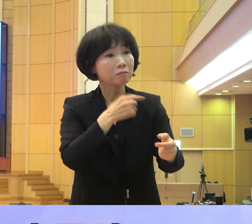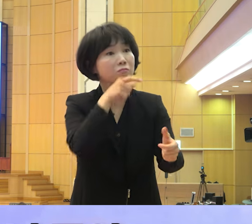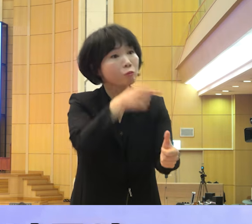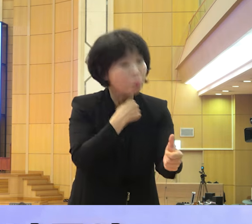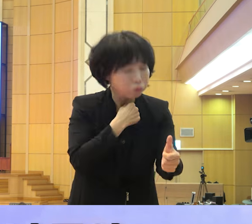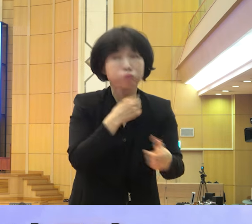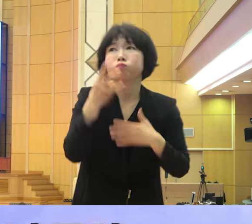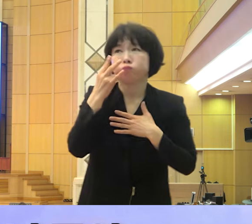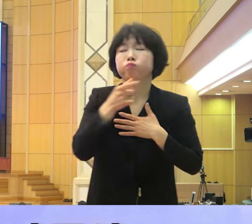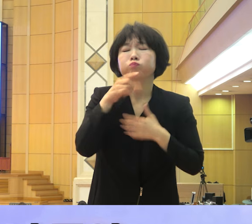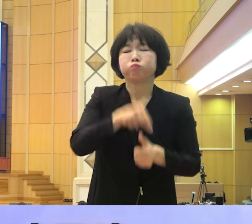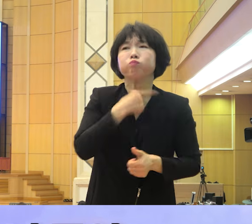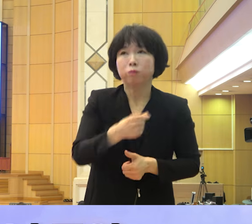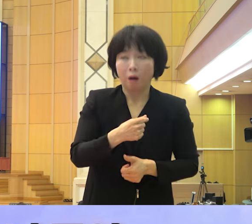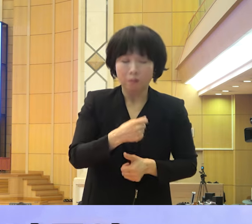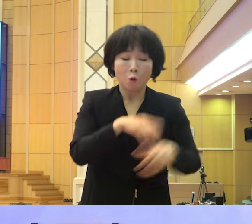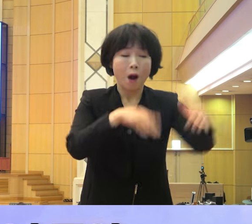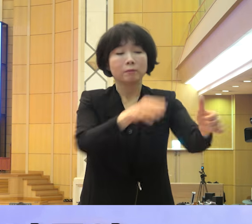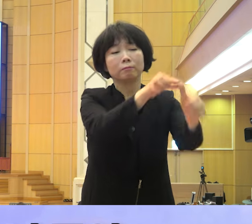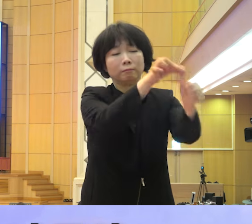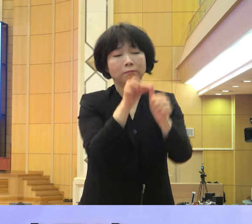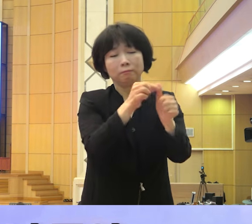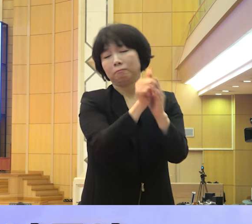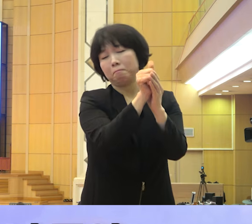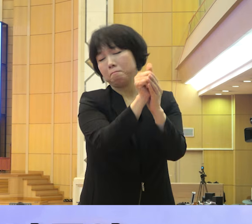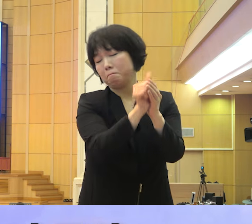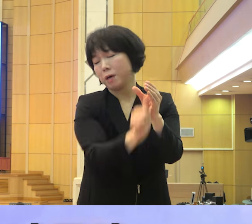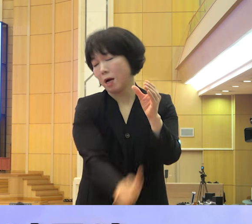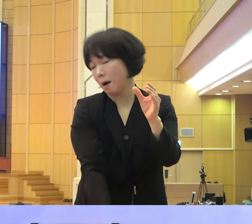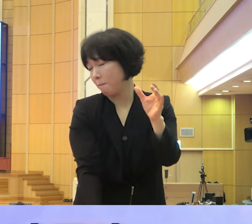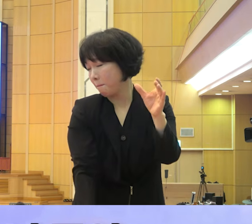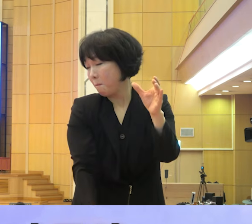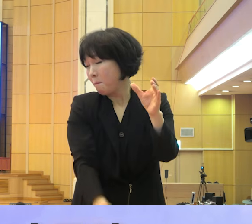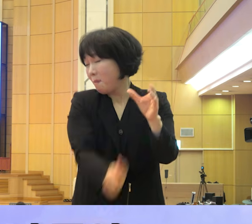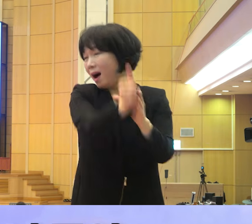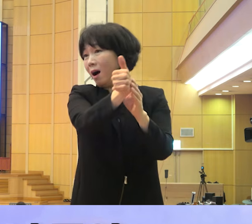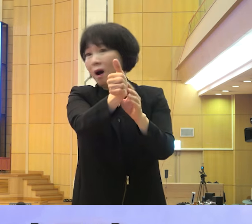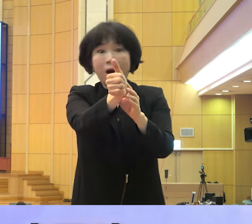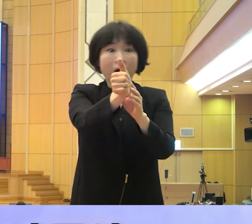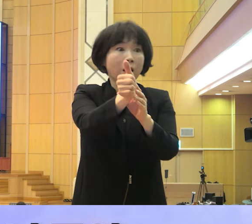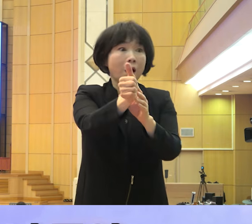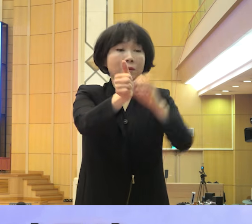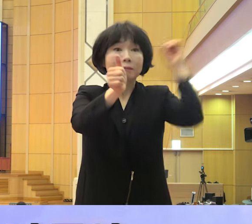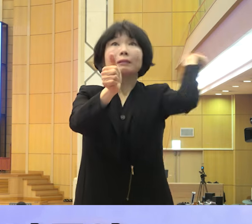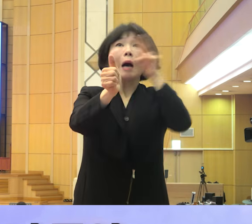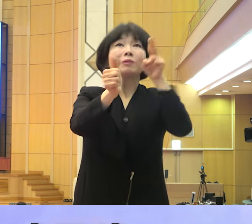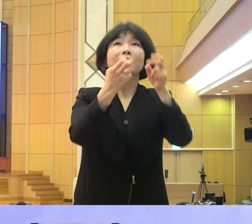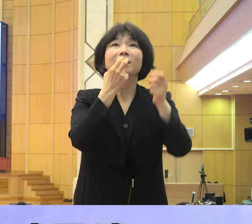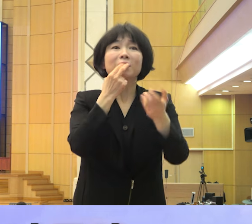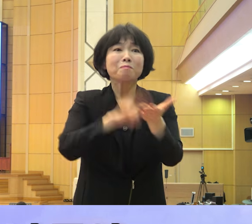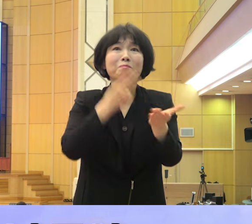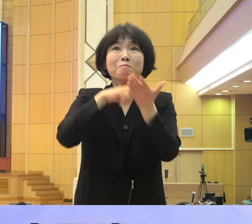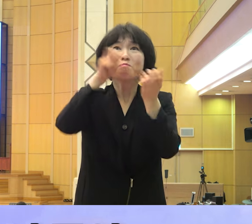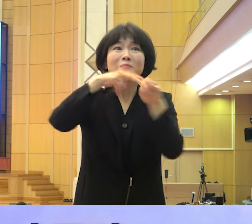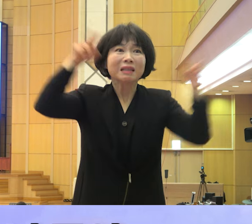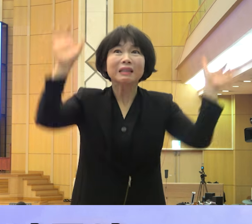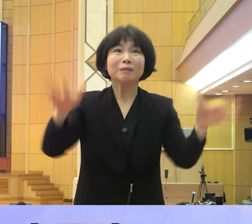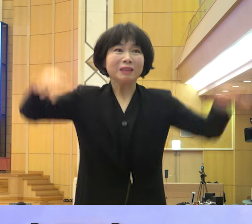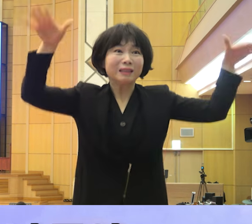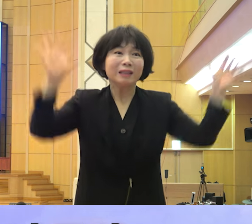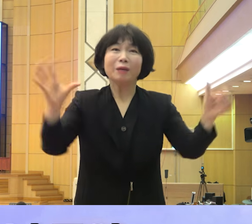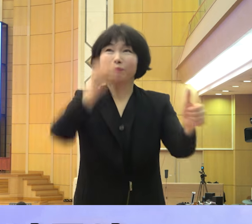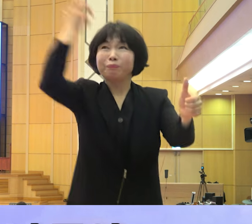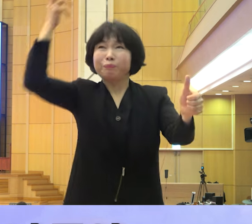딱 집어넣었다가 딱 물속에서 올라오는데 비둘기 같은 성령이 내려서 예수님 머리 위에 비둘기 같은 형상의 성령이